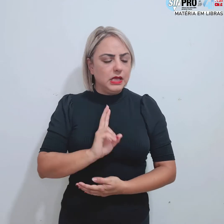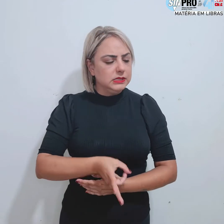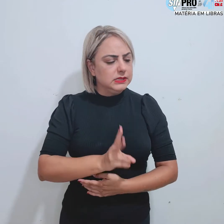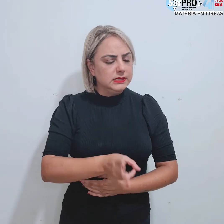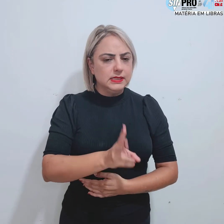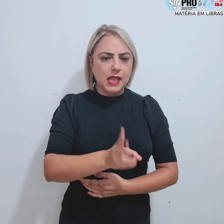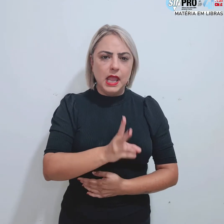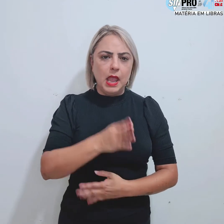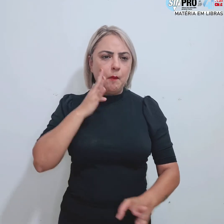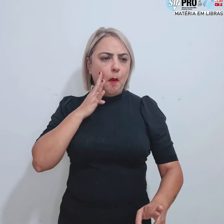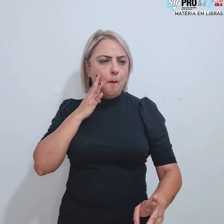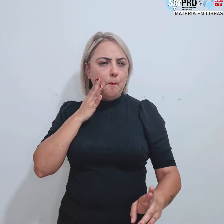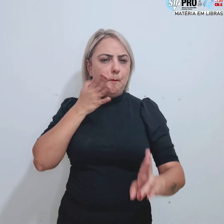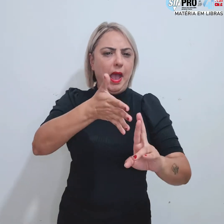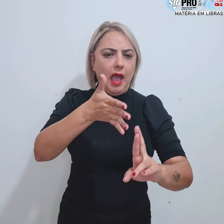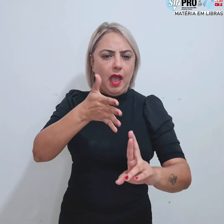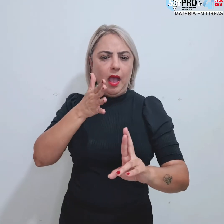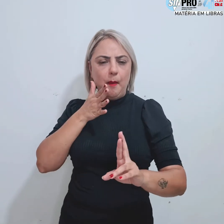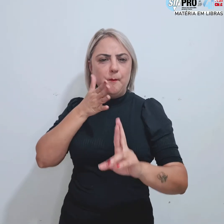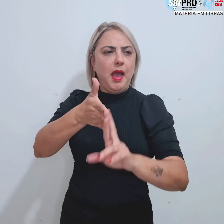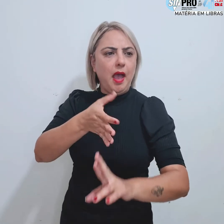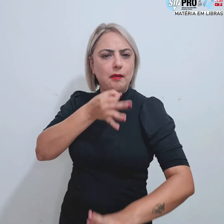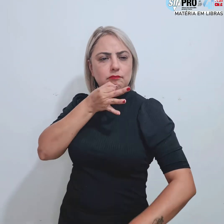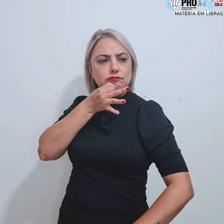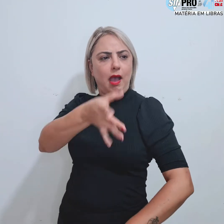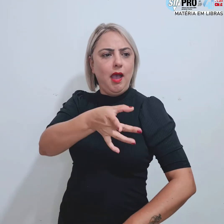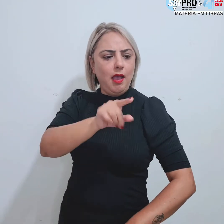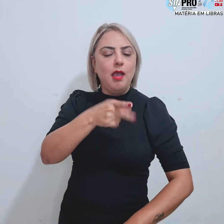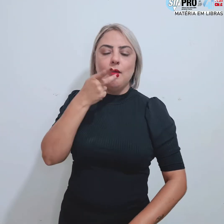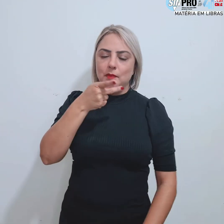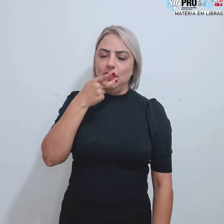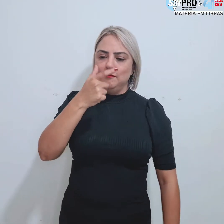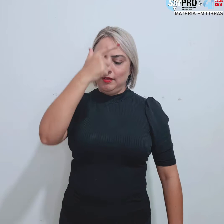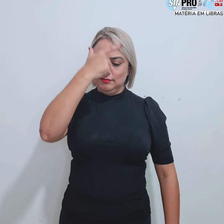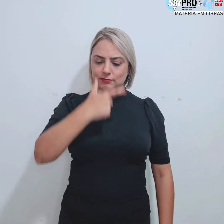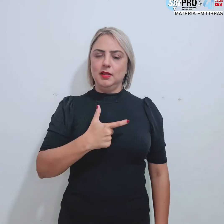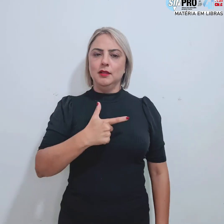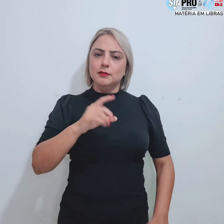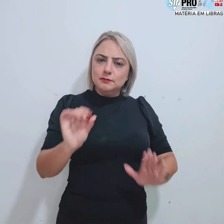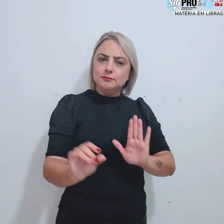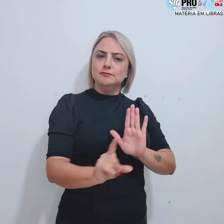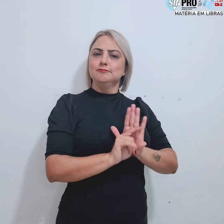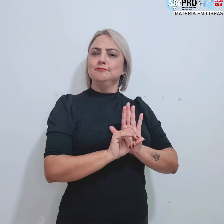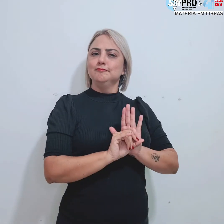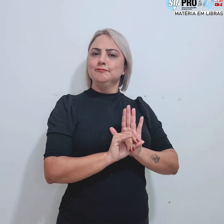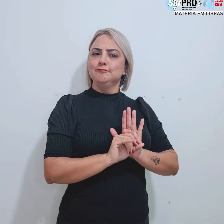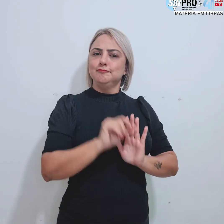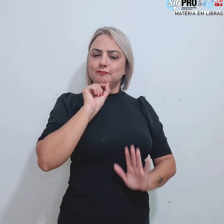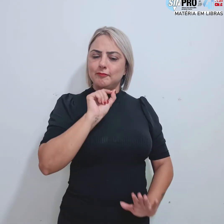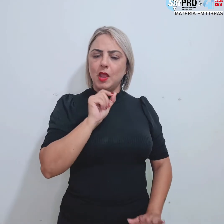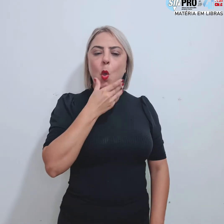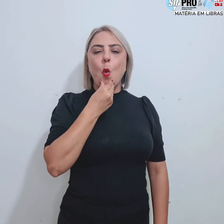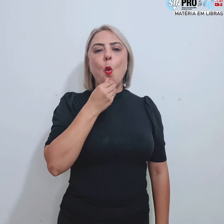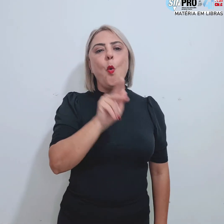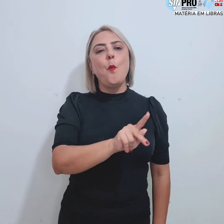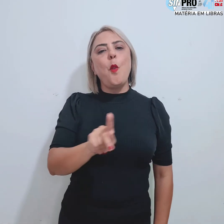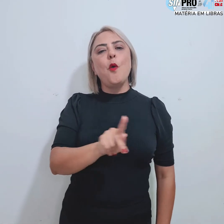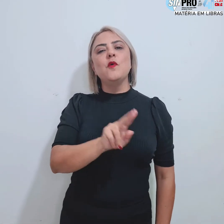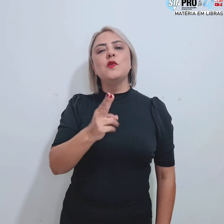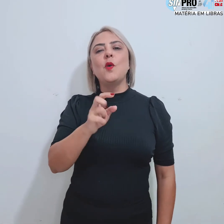Sempre muito direto e desaforado, como ele mesmo se autodenomina, o professor